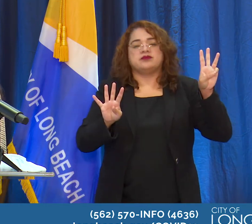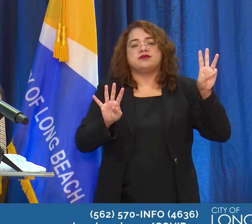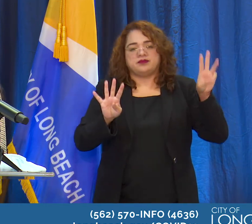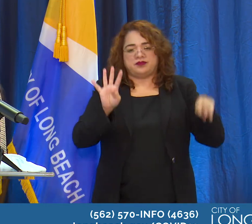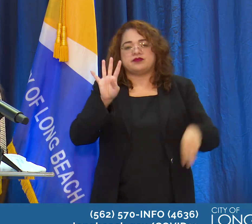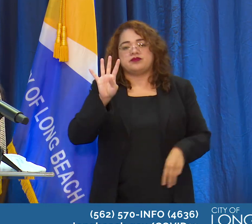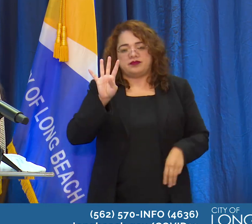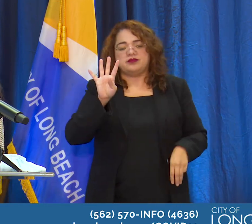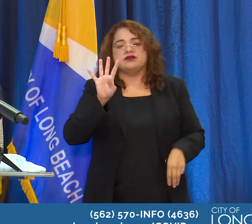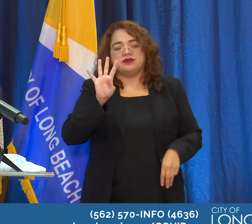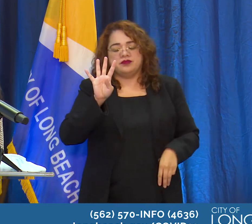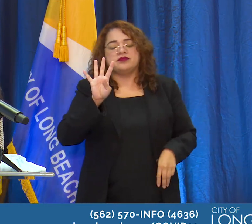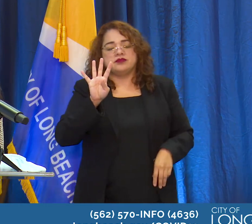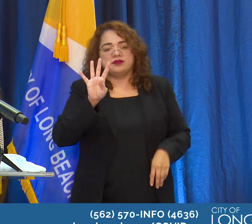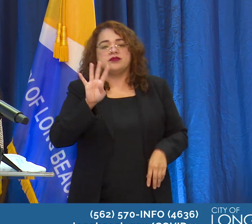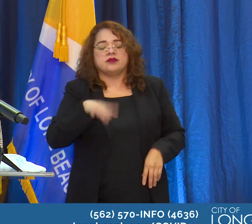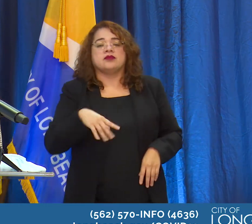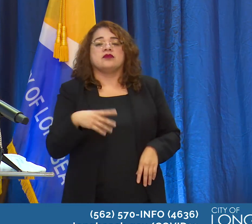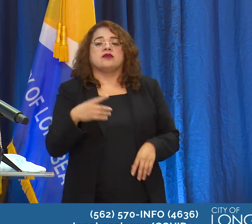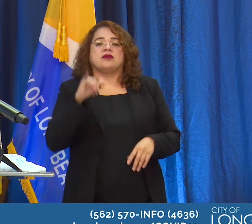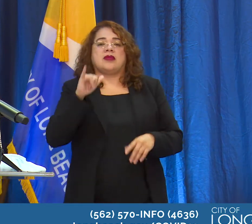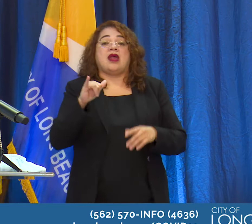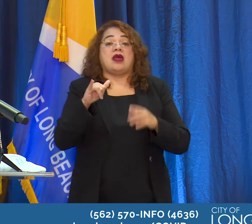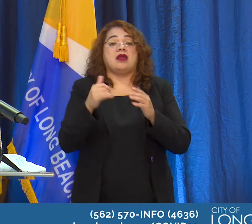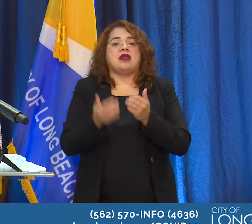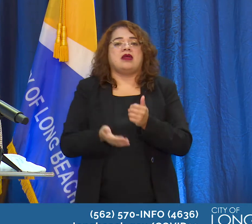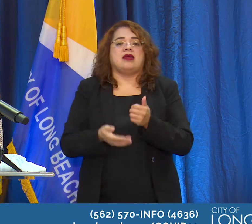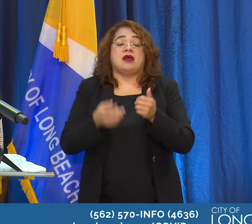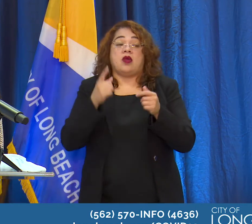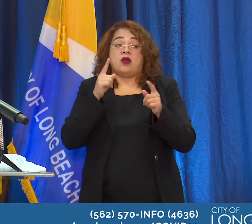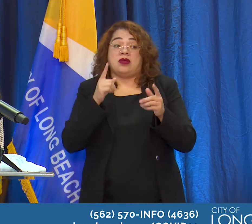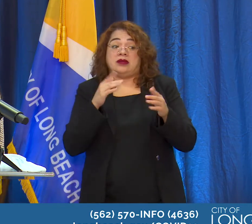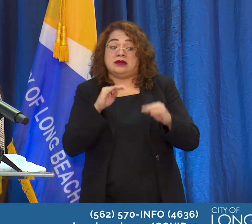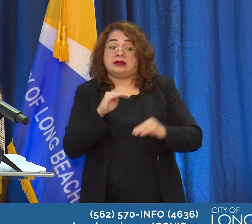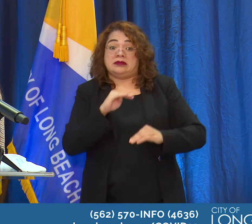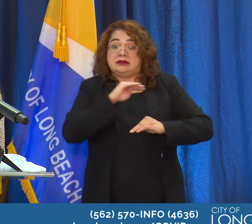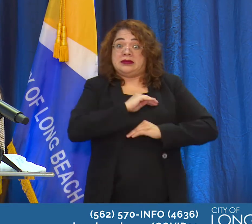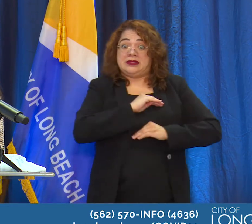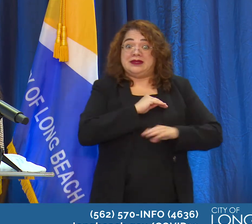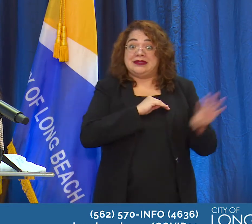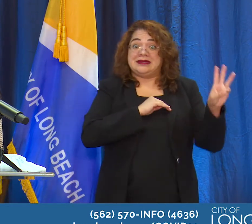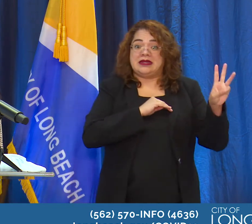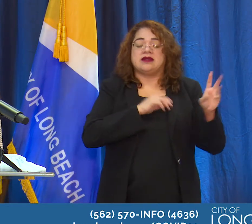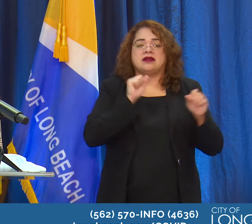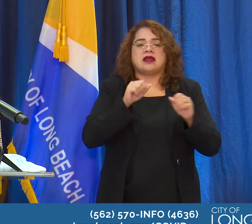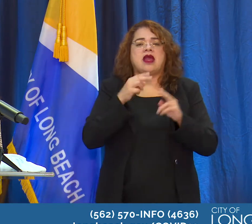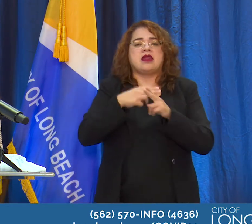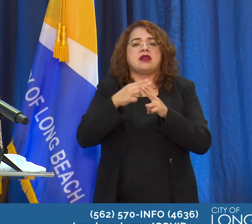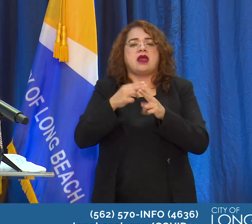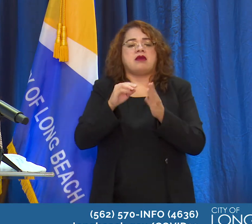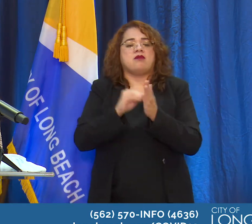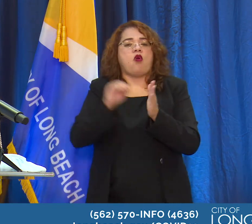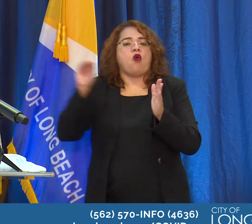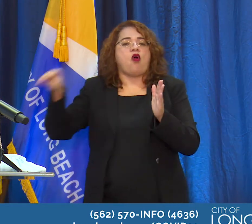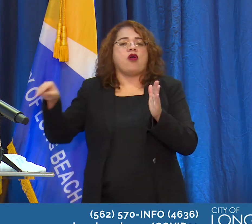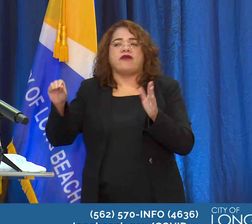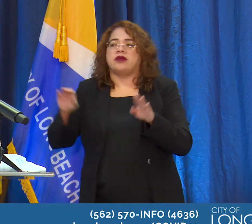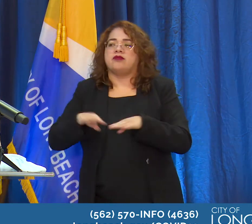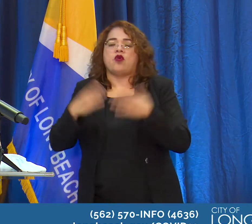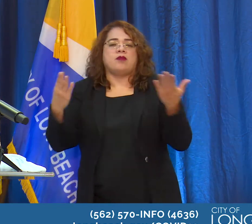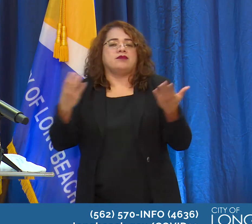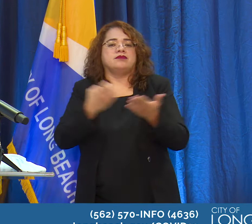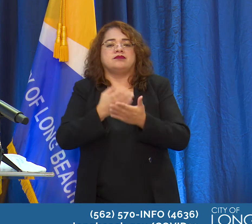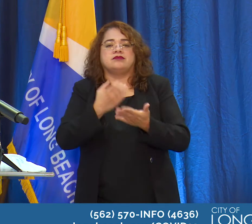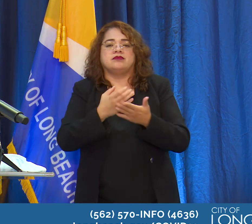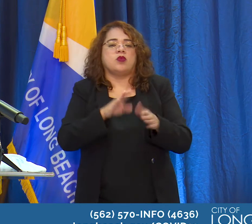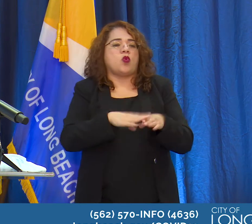para removernos de la lista de monitoreo estatal. Entonces, faltan 2 indicadores a las cuales no estamos